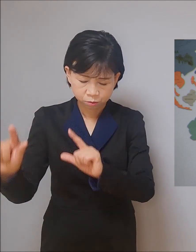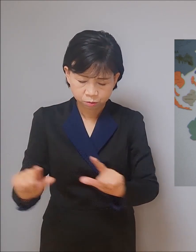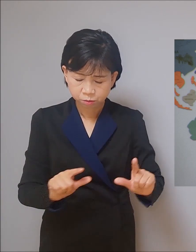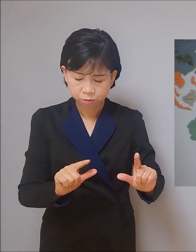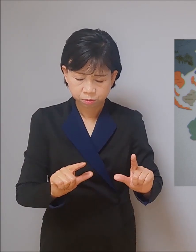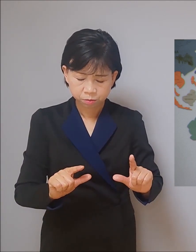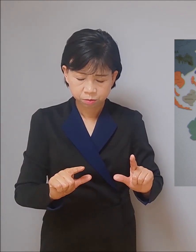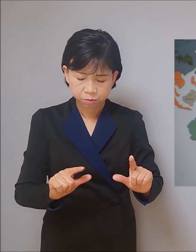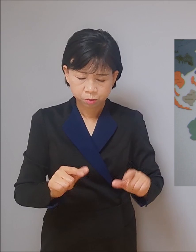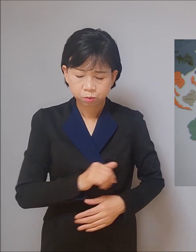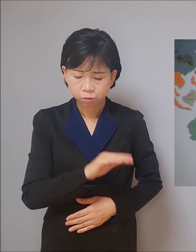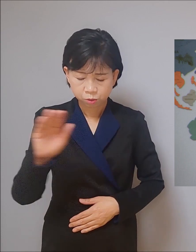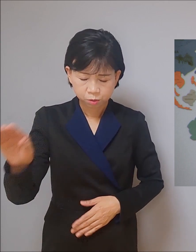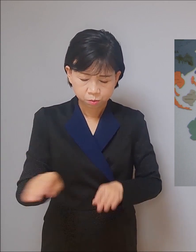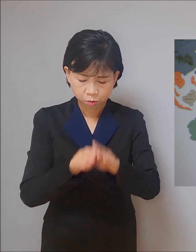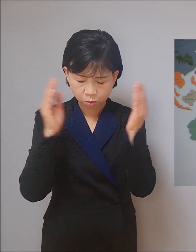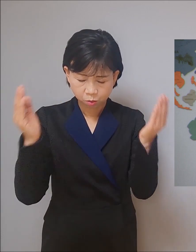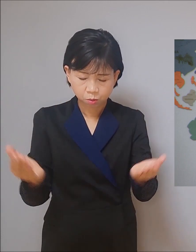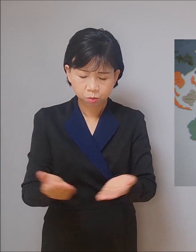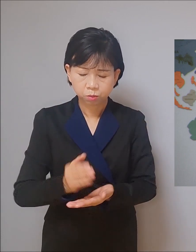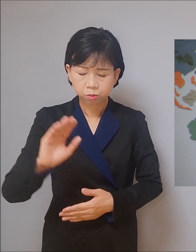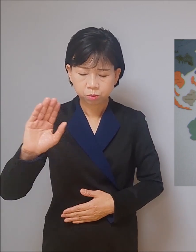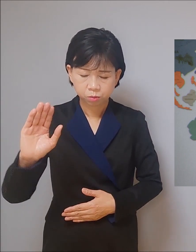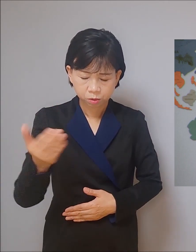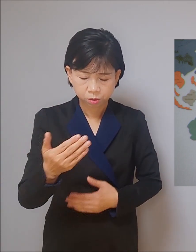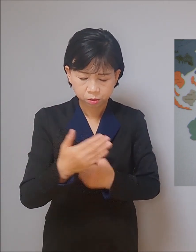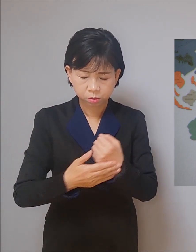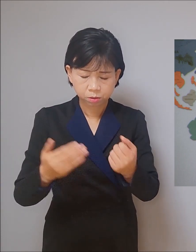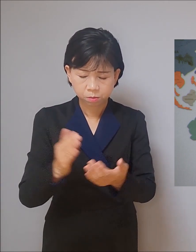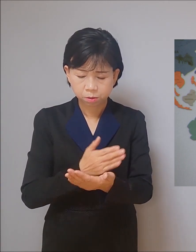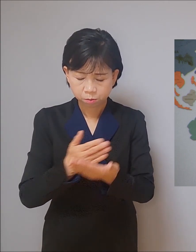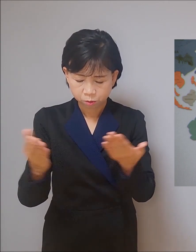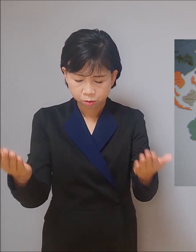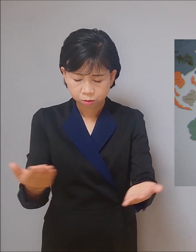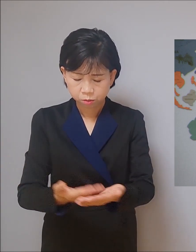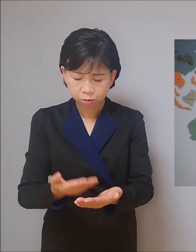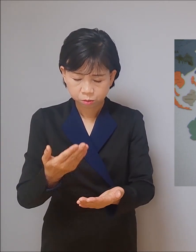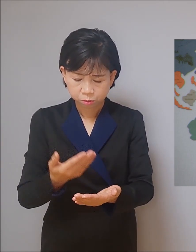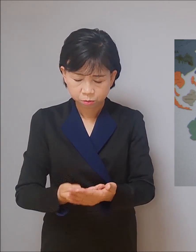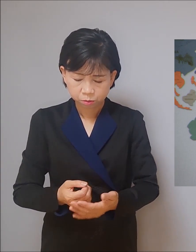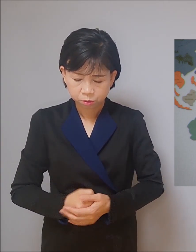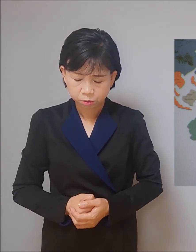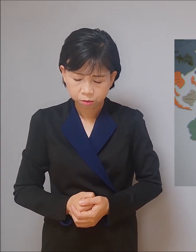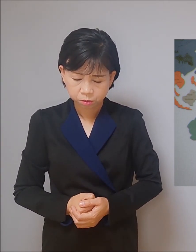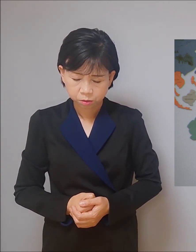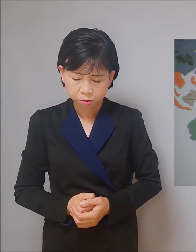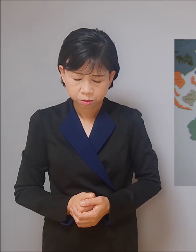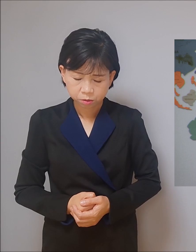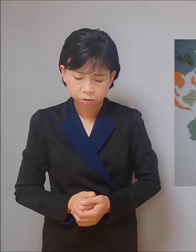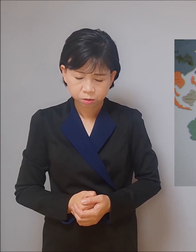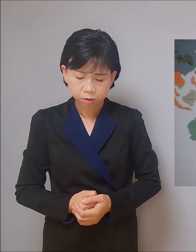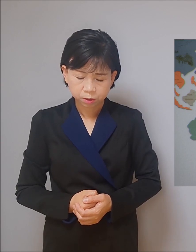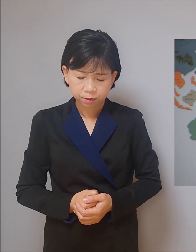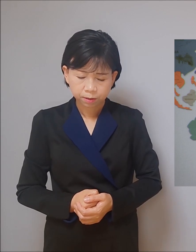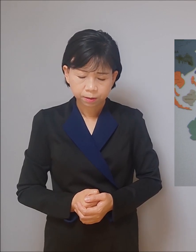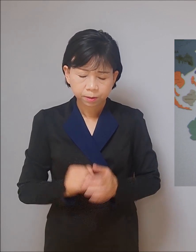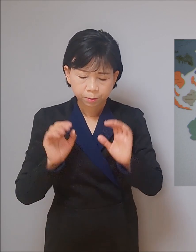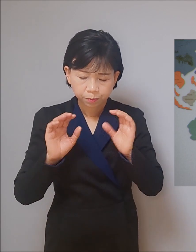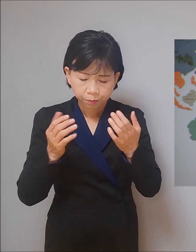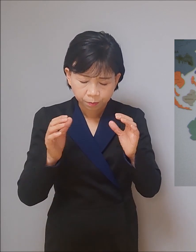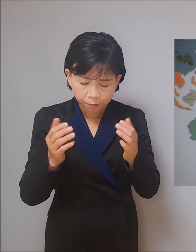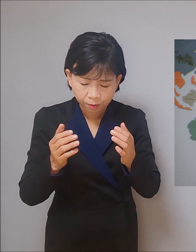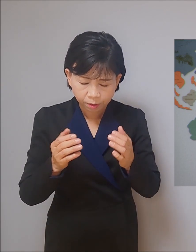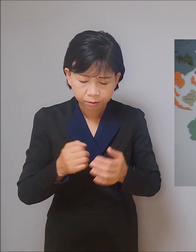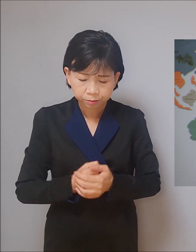있는 우리 모든 성도들 될 수 있도록 은혜 베풀어 주시옵소서. 어린 생명들 태국에